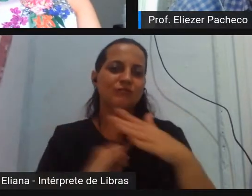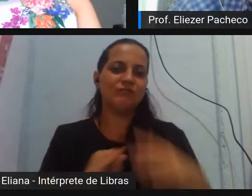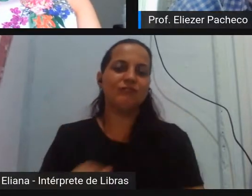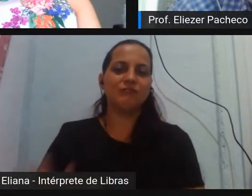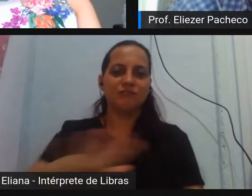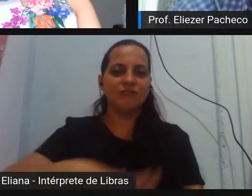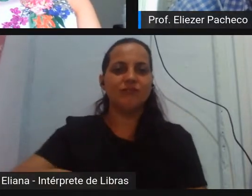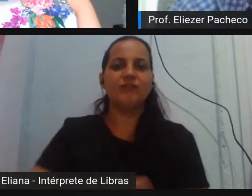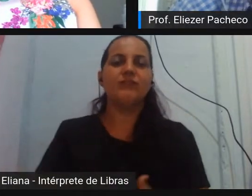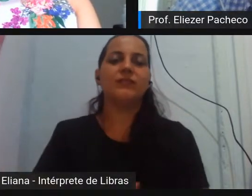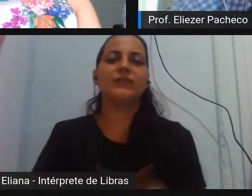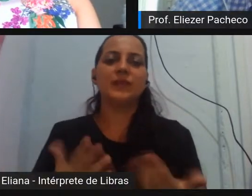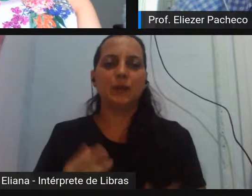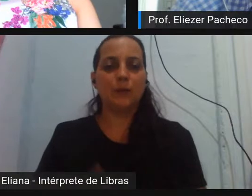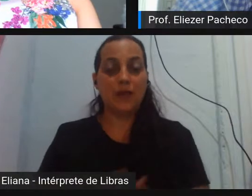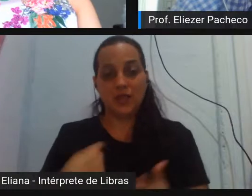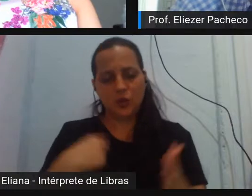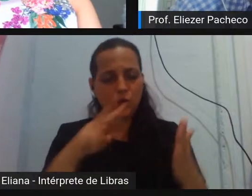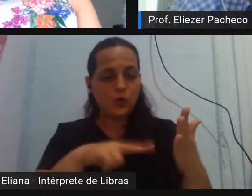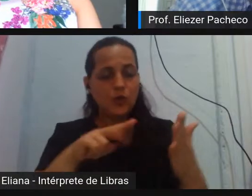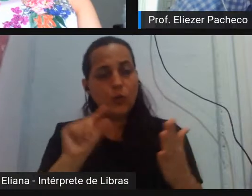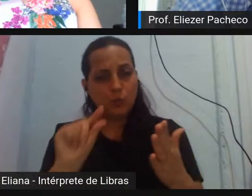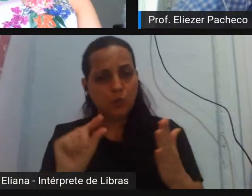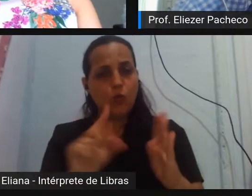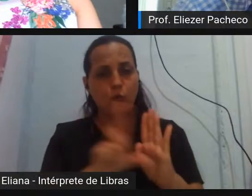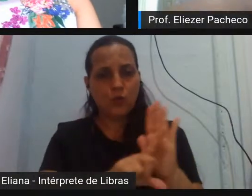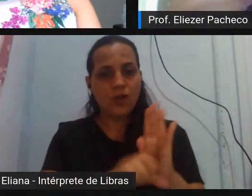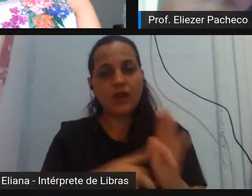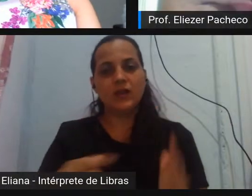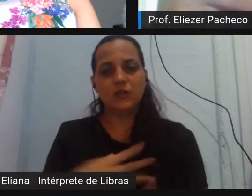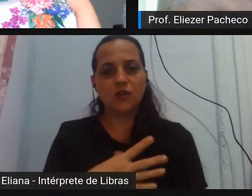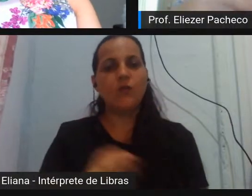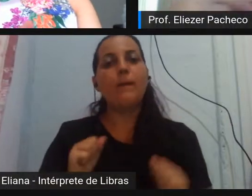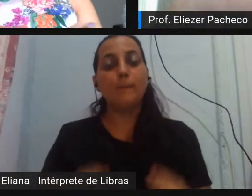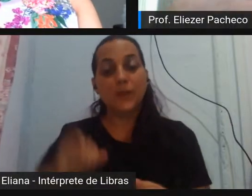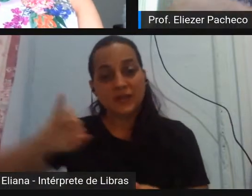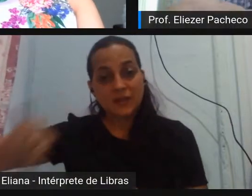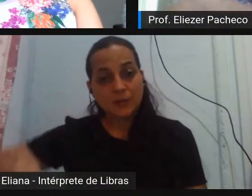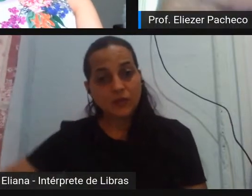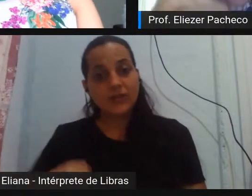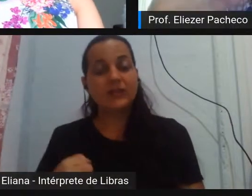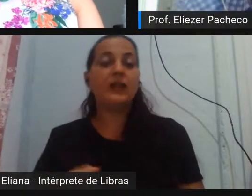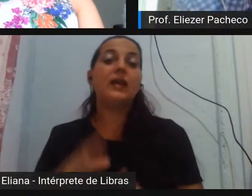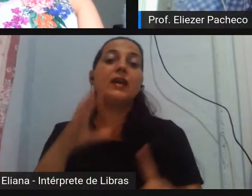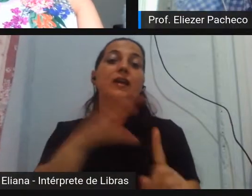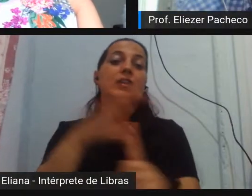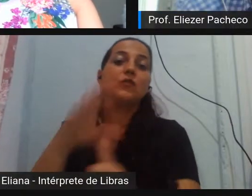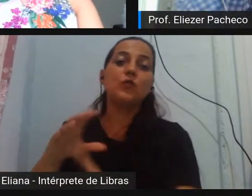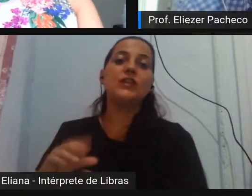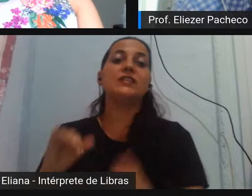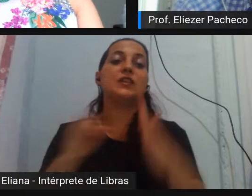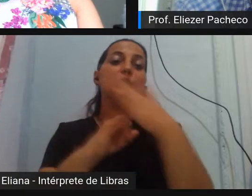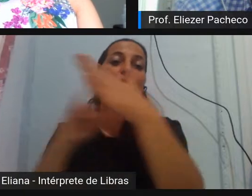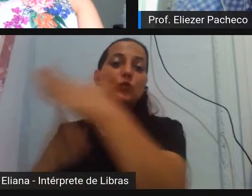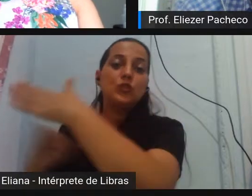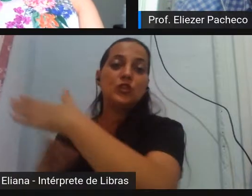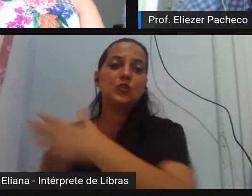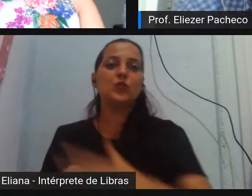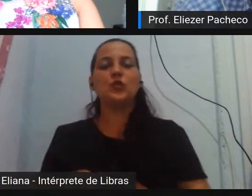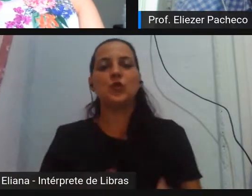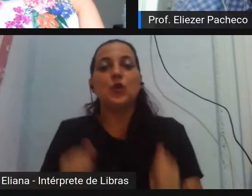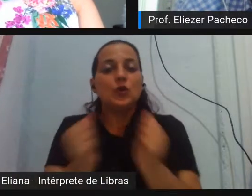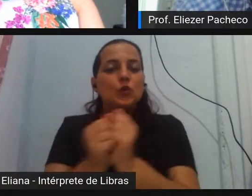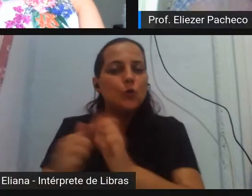podemos aproveitar esse aspecto para que os institutos se vinculem mais com as redes